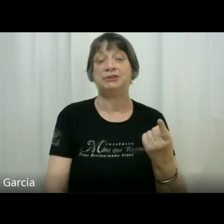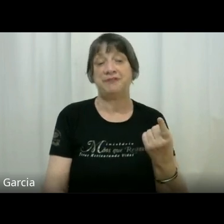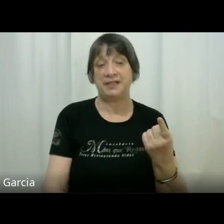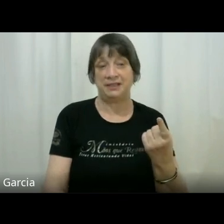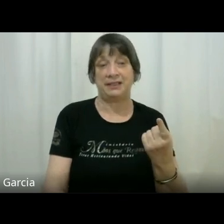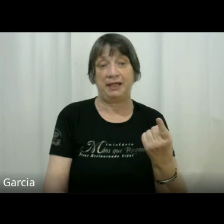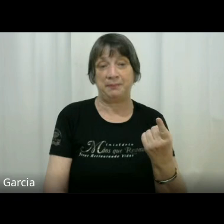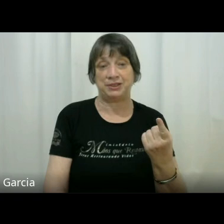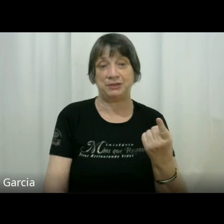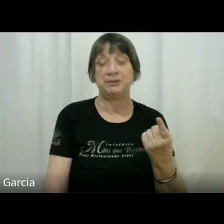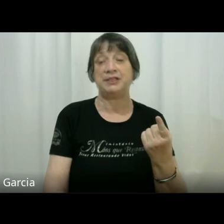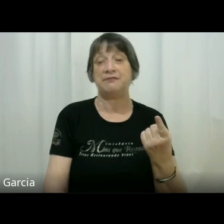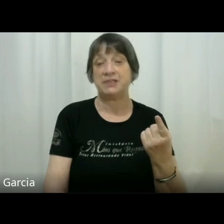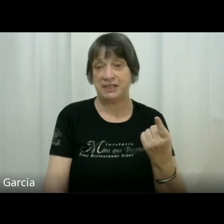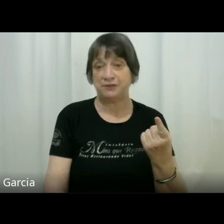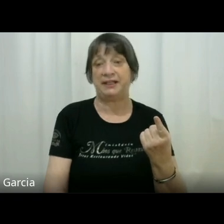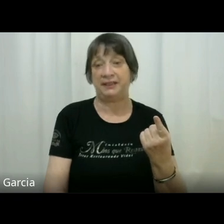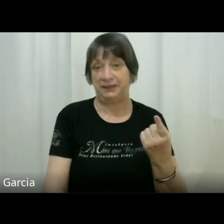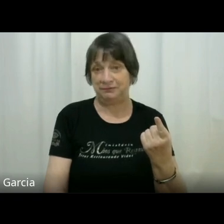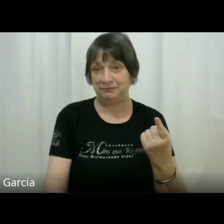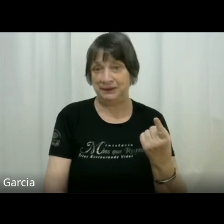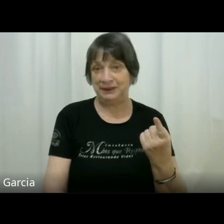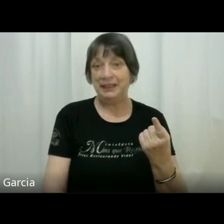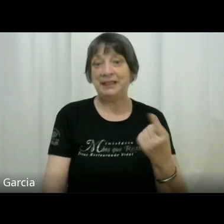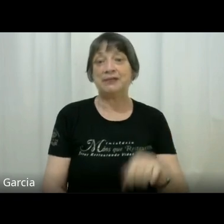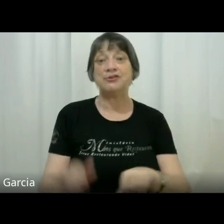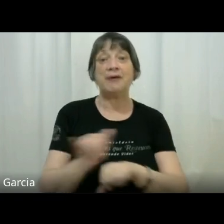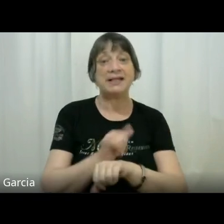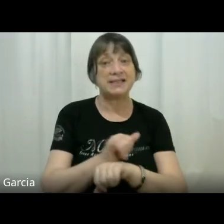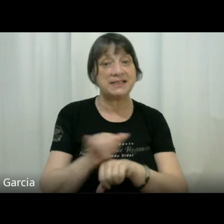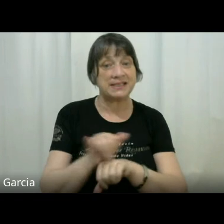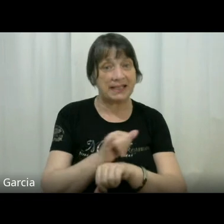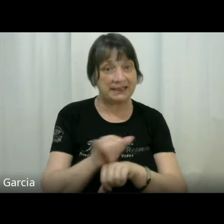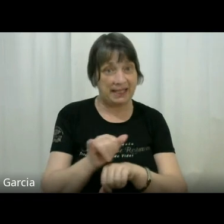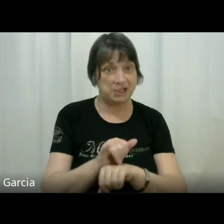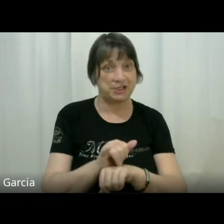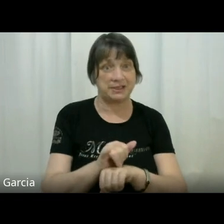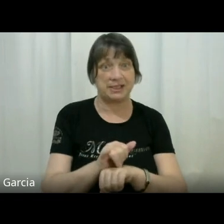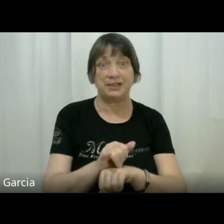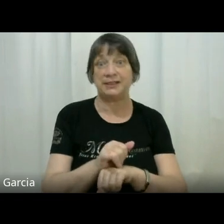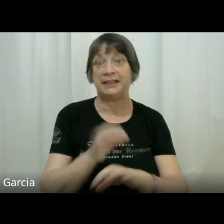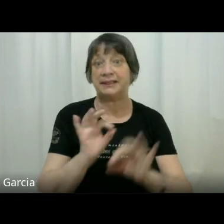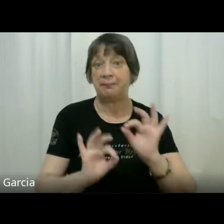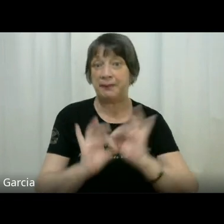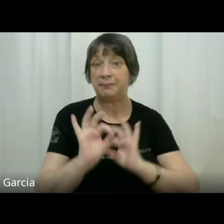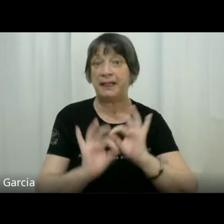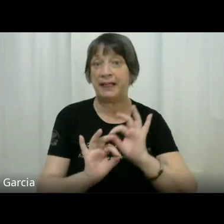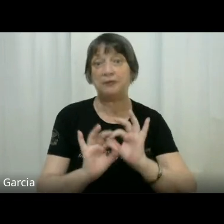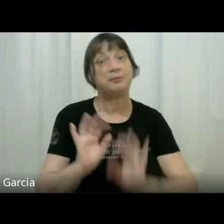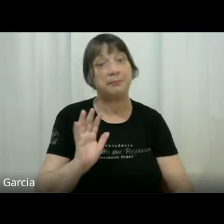e não tivesse intérprete? O que vocês fariam? Então, são essas estratégias que a gente tem que